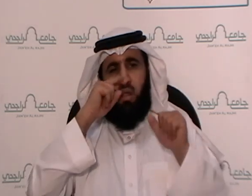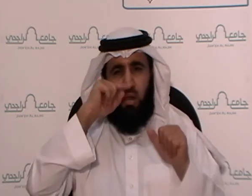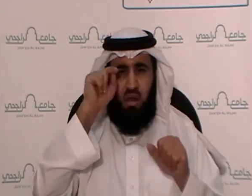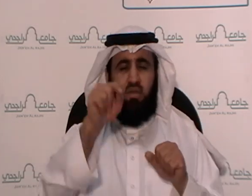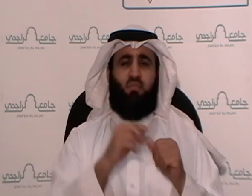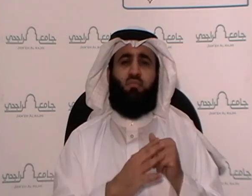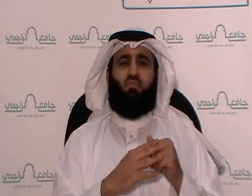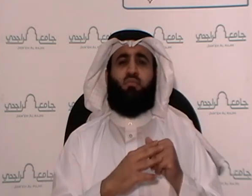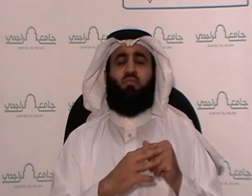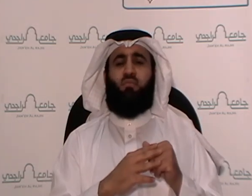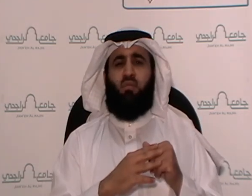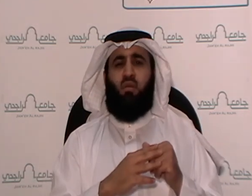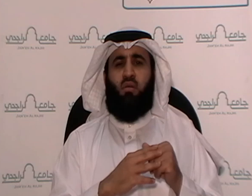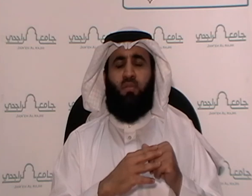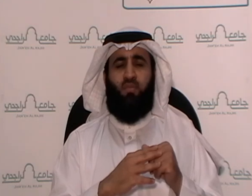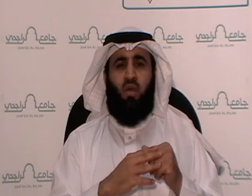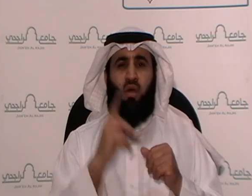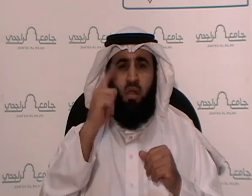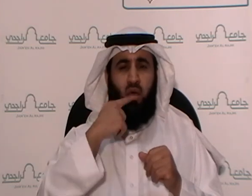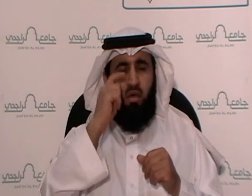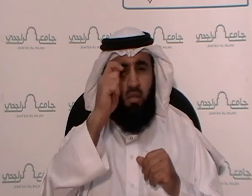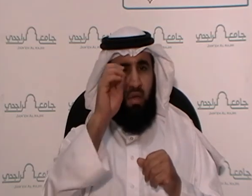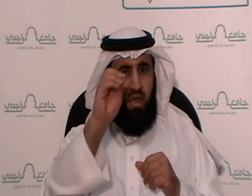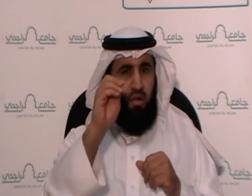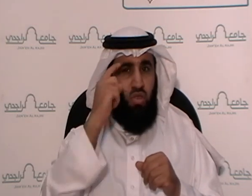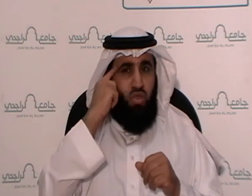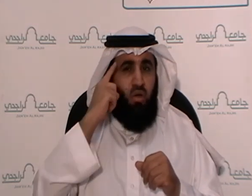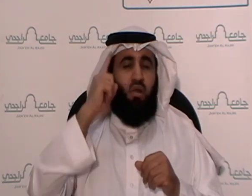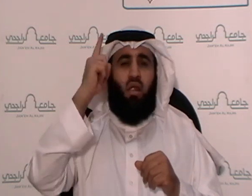والمنكر والبغي يعظكم لعلكم تذكرون. فاذكروا الله